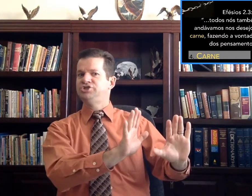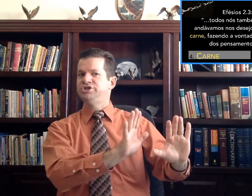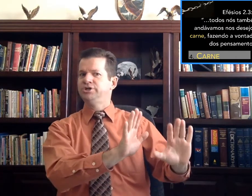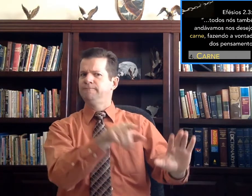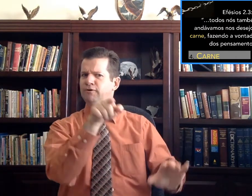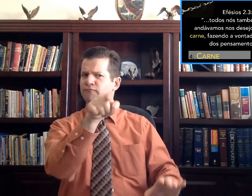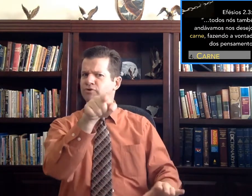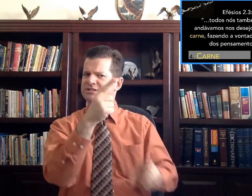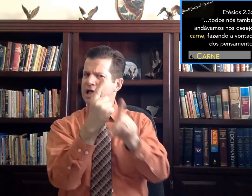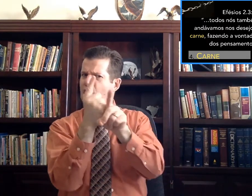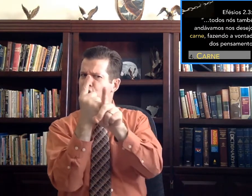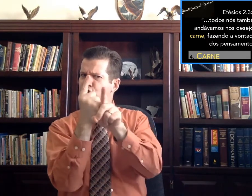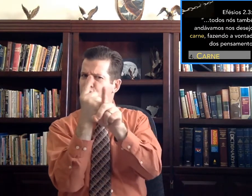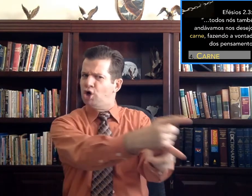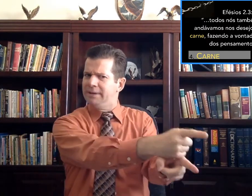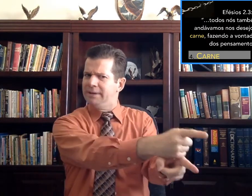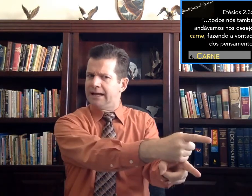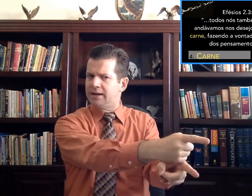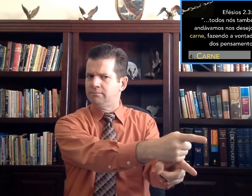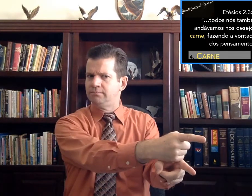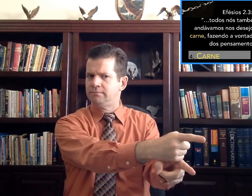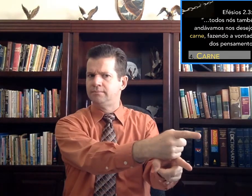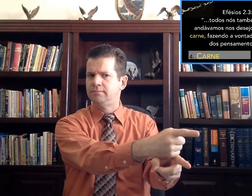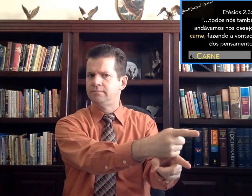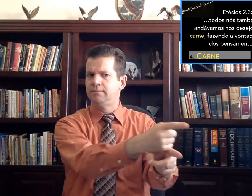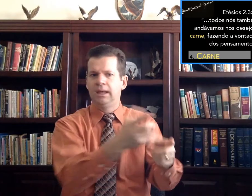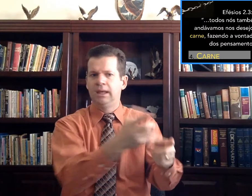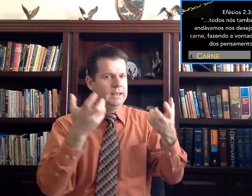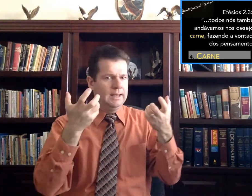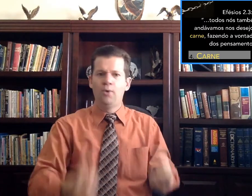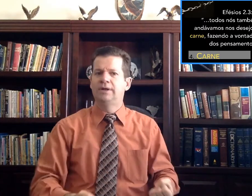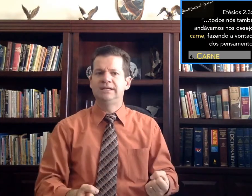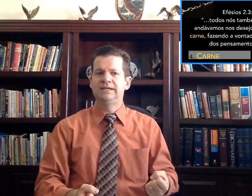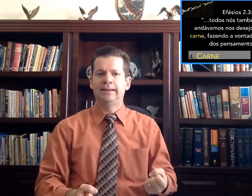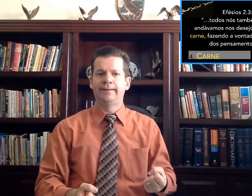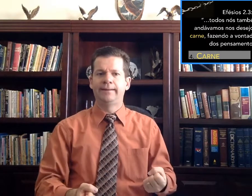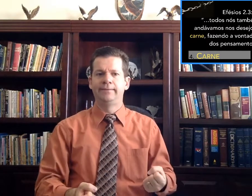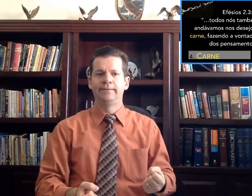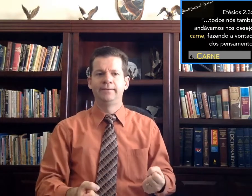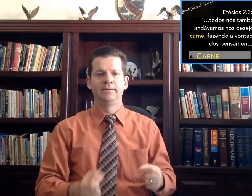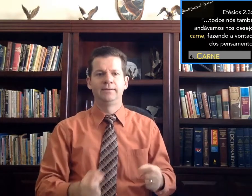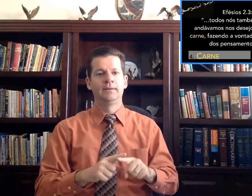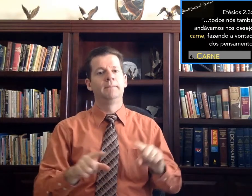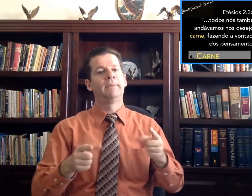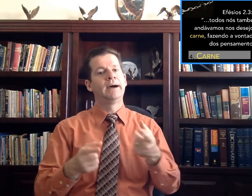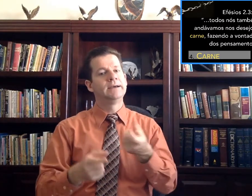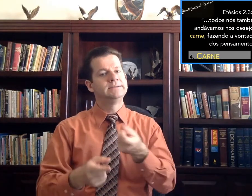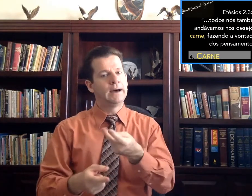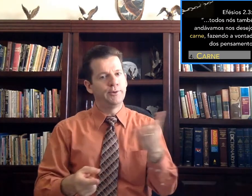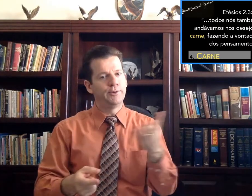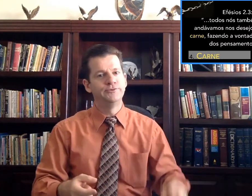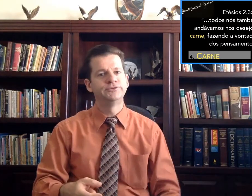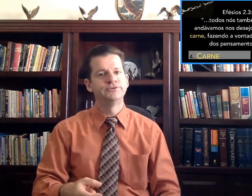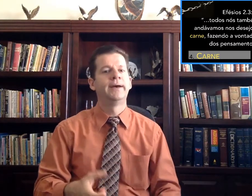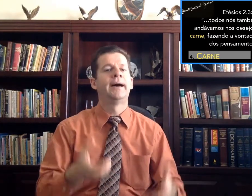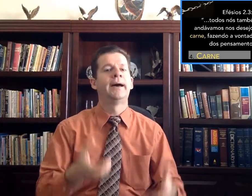resistir, você dominar e não aceitar. Mas alguns